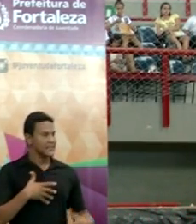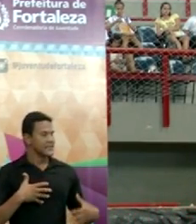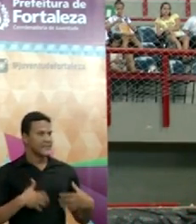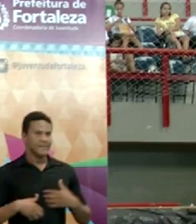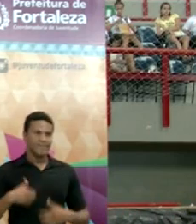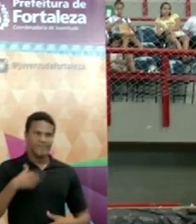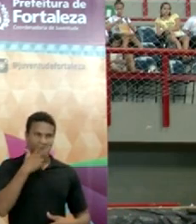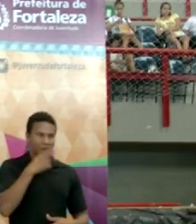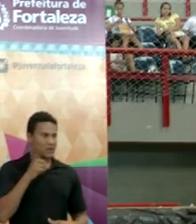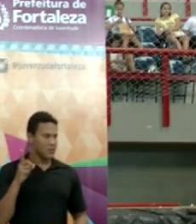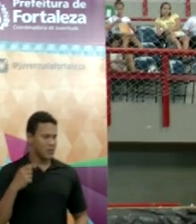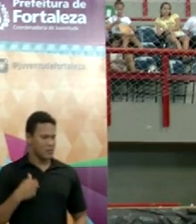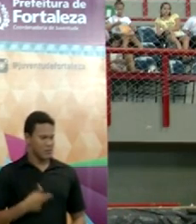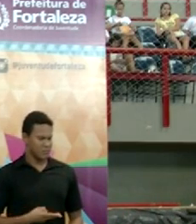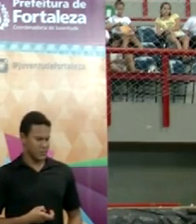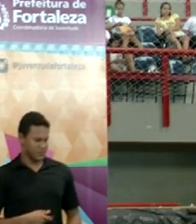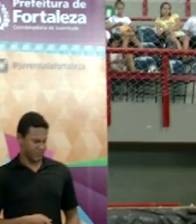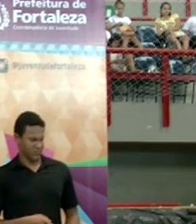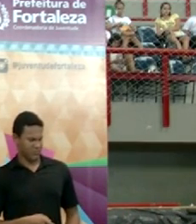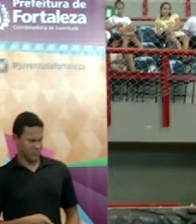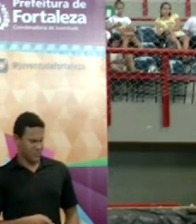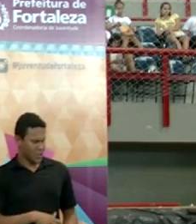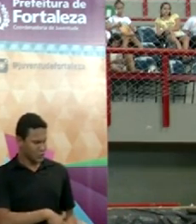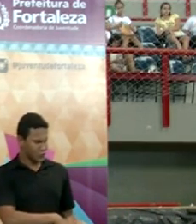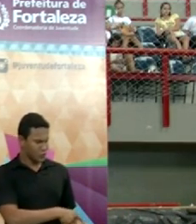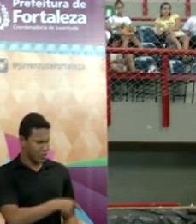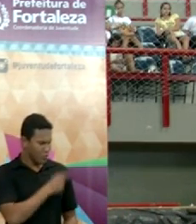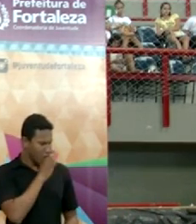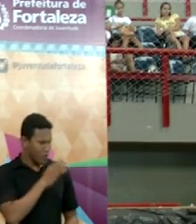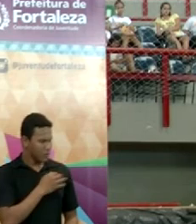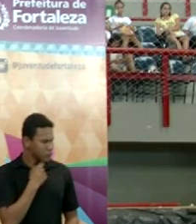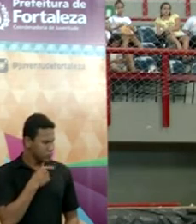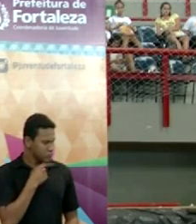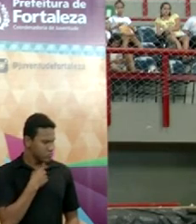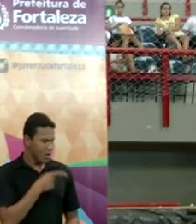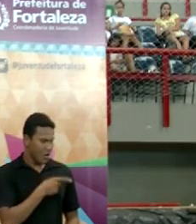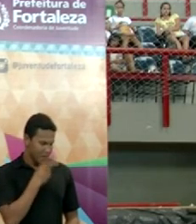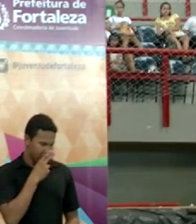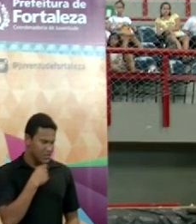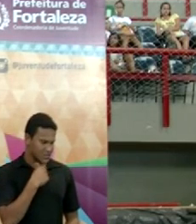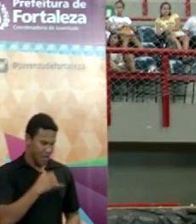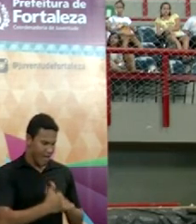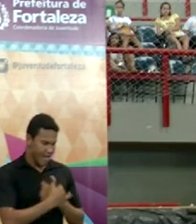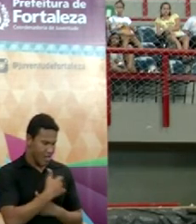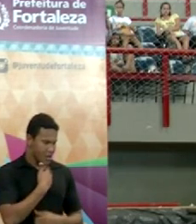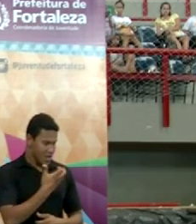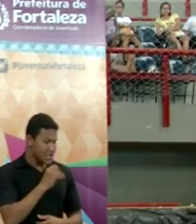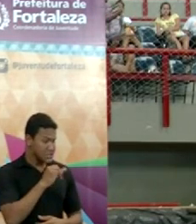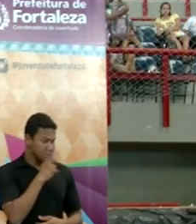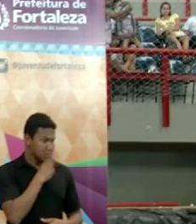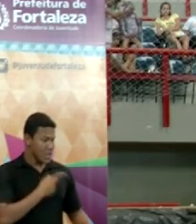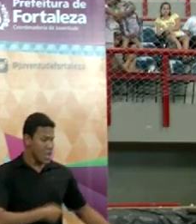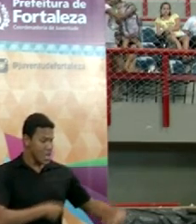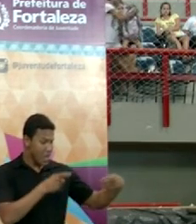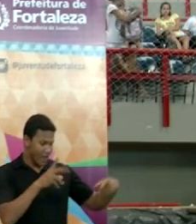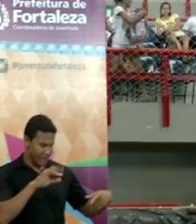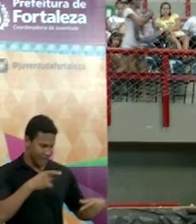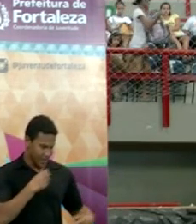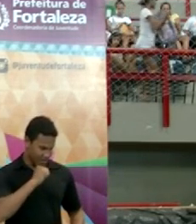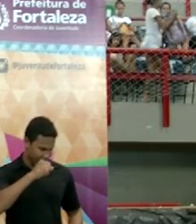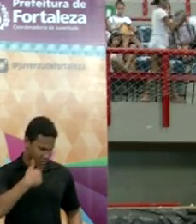posso confiar num cara que não consegue ficar de joelho na minha frente? O cara não aguenta ficar de joelho na minha frente. Na hora da guerra, tu acha que ele vai me